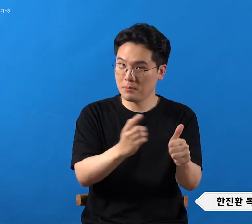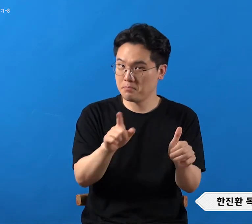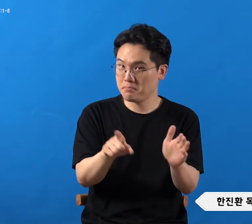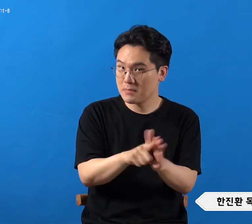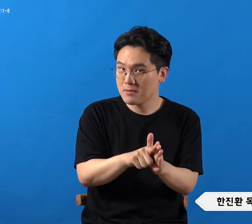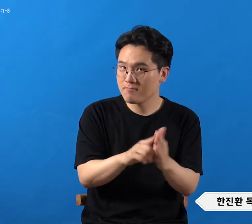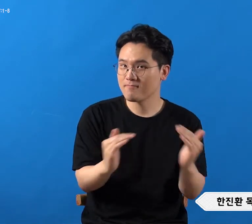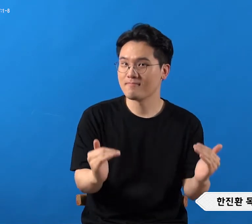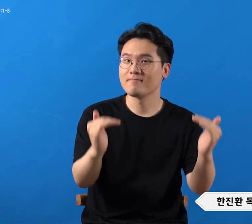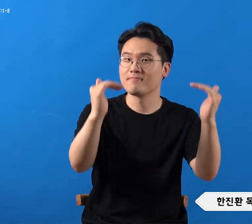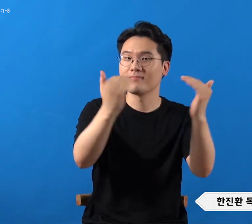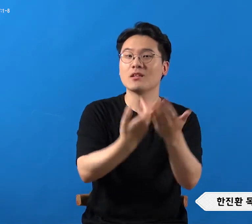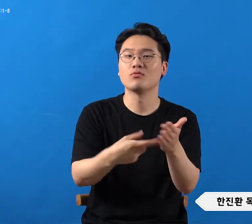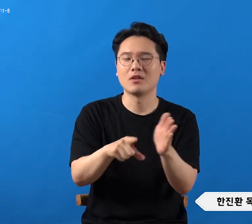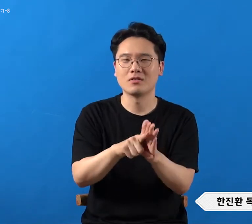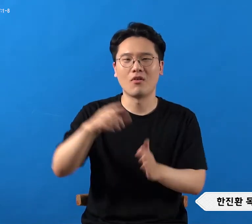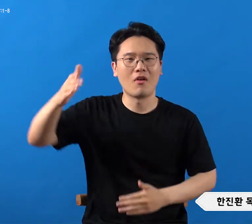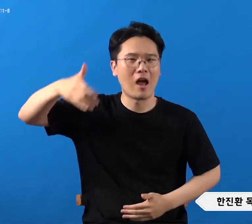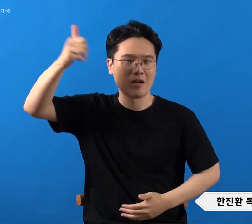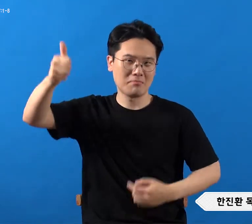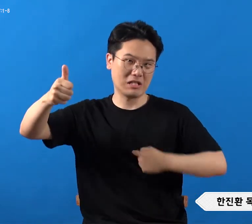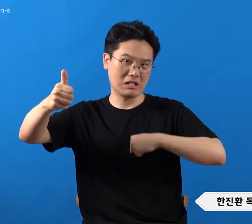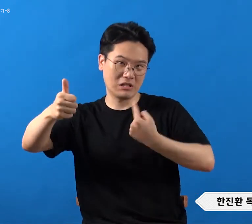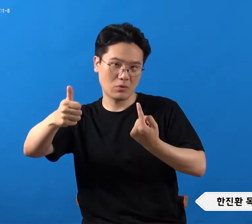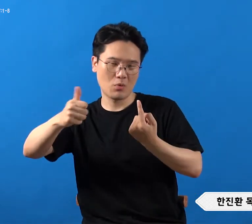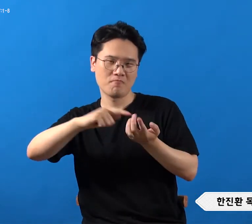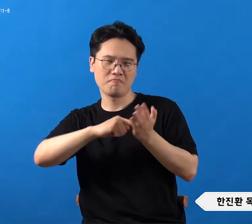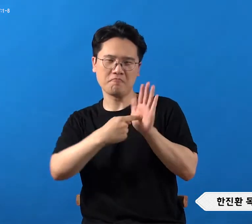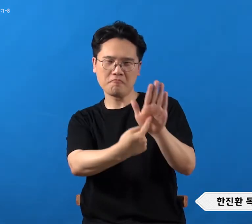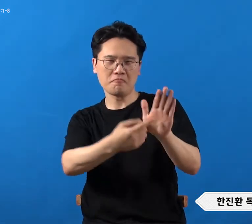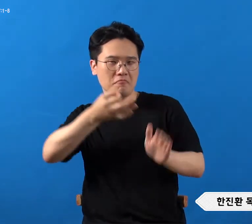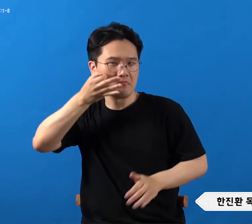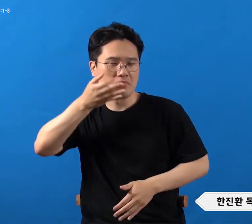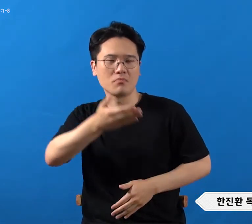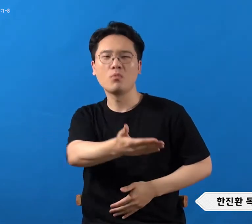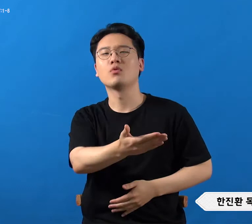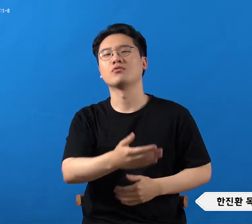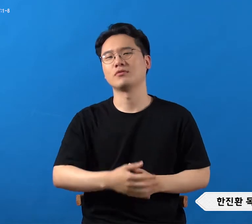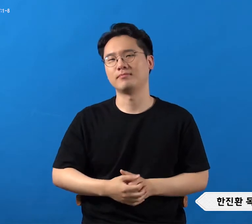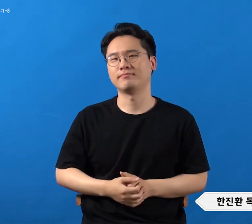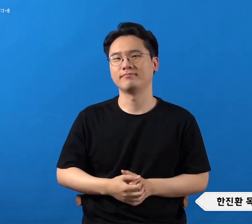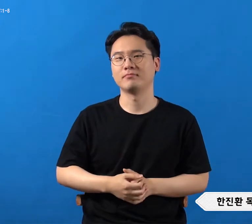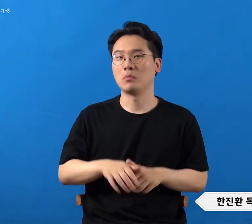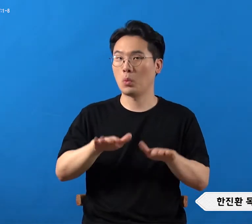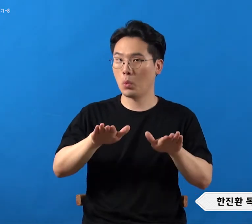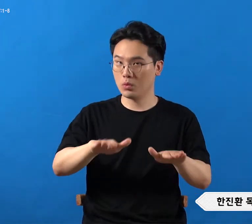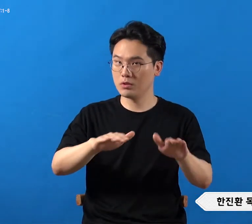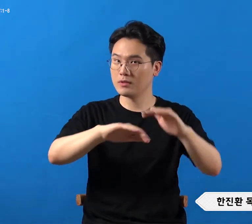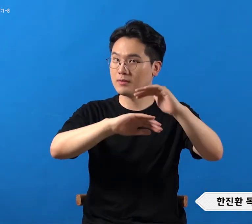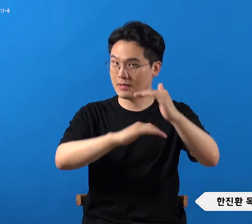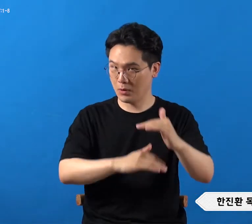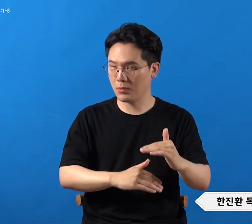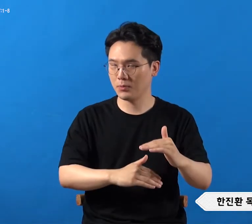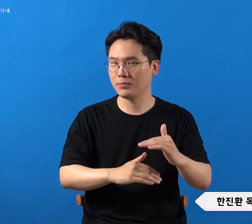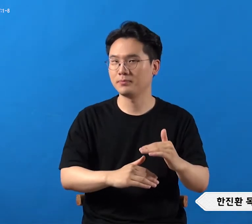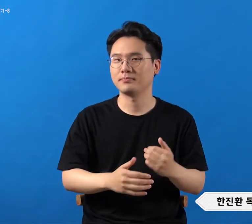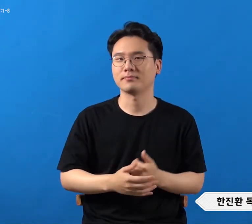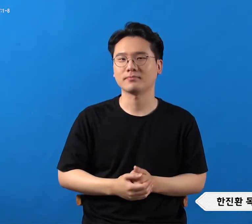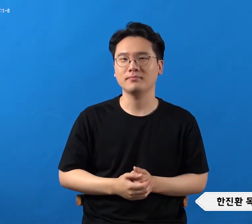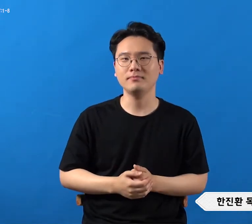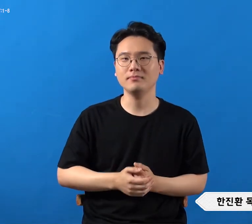하나님이 스스로를 계시해 주십니다. 오늘 7장은 이제 그런 내용입니다.